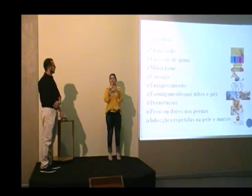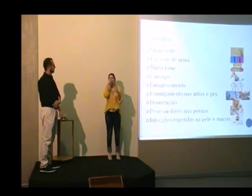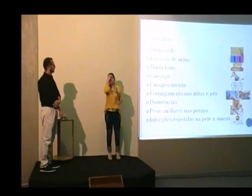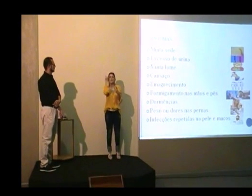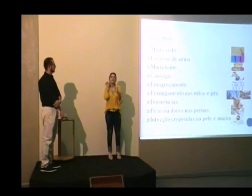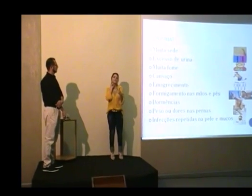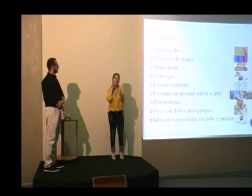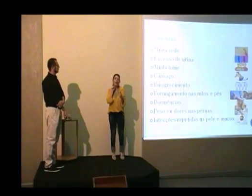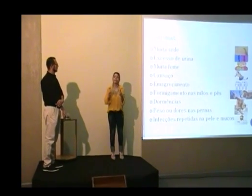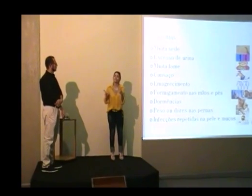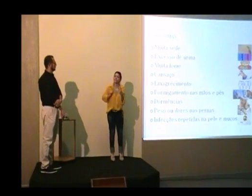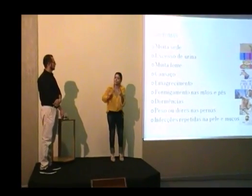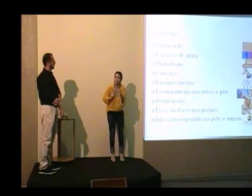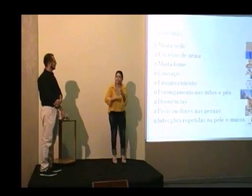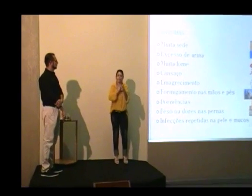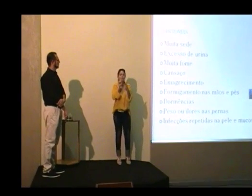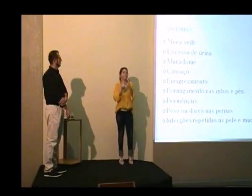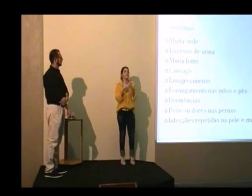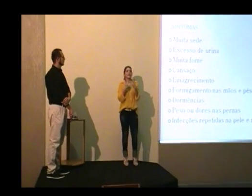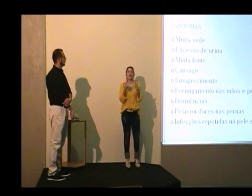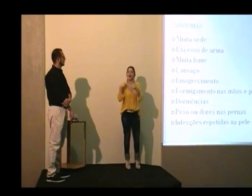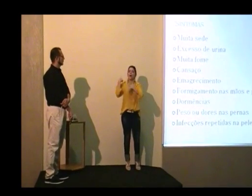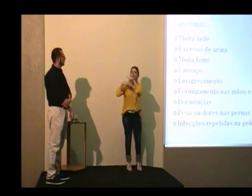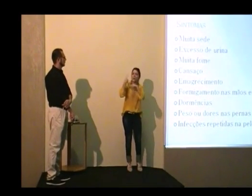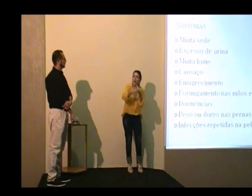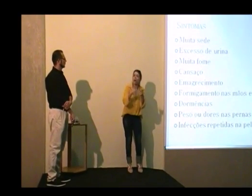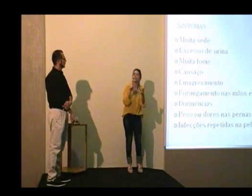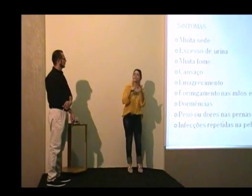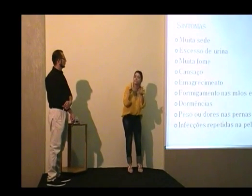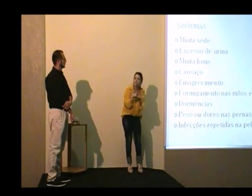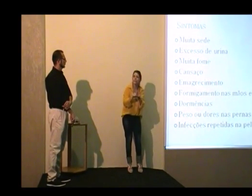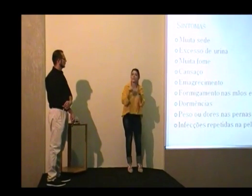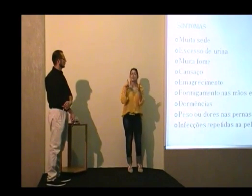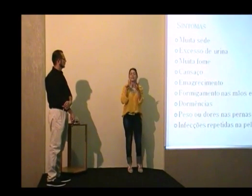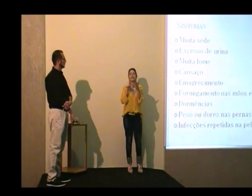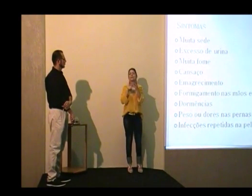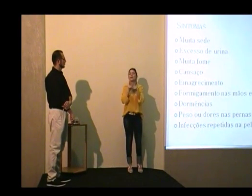Algumas pessoas têm depressão, algumas pessoas ficam com estresse, as pessoas têm...